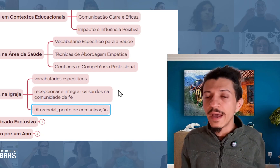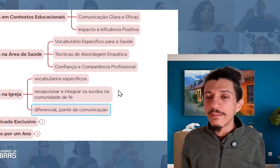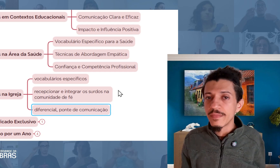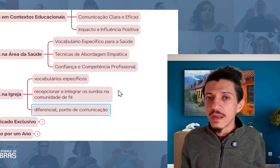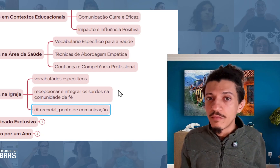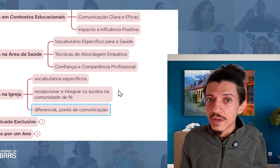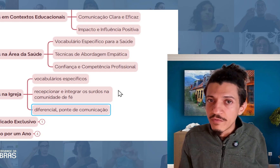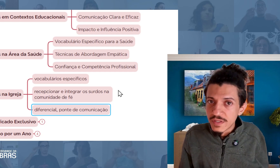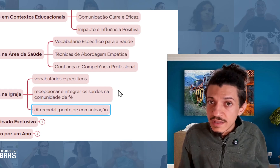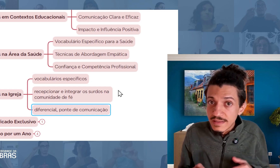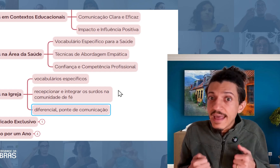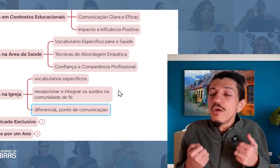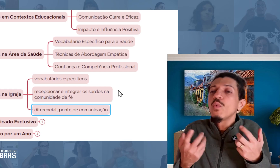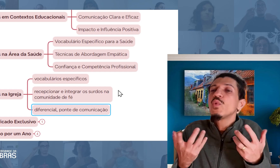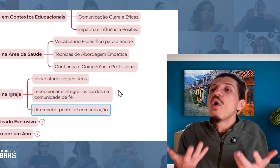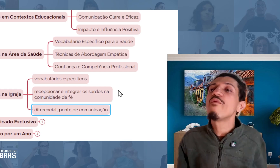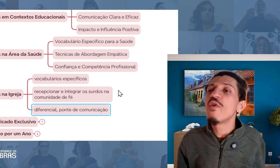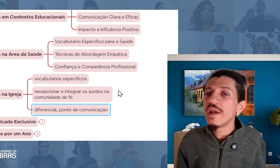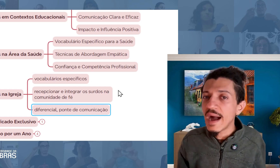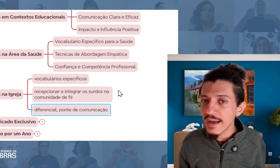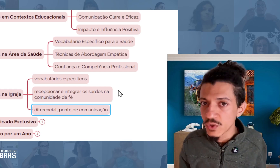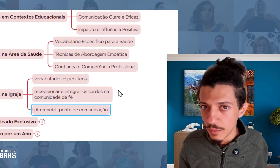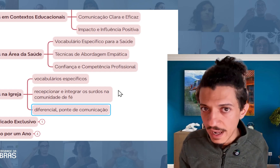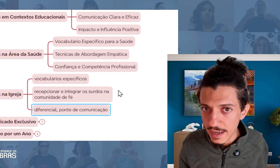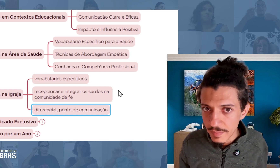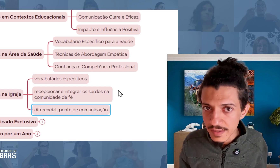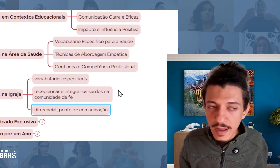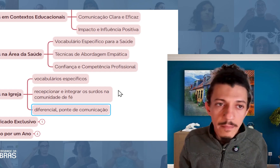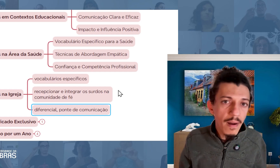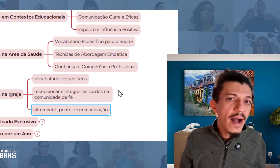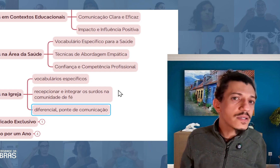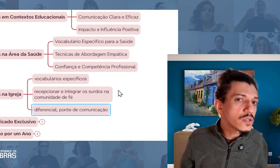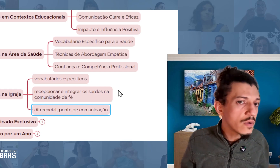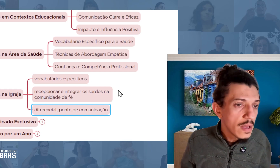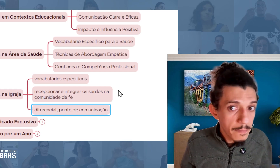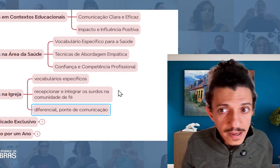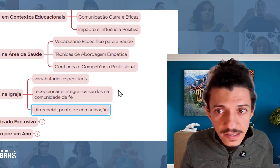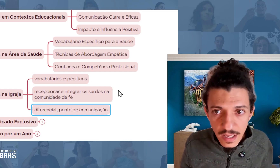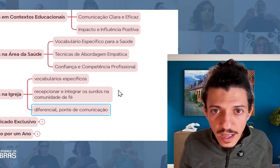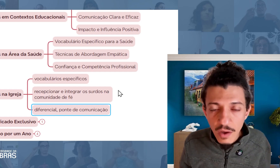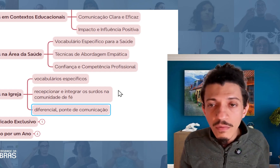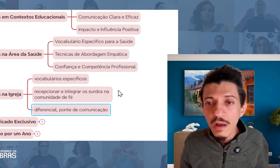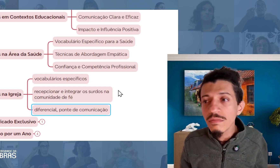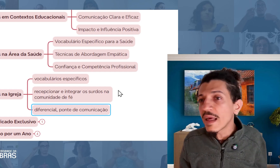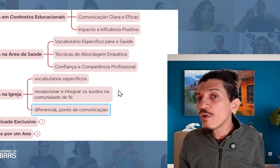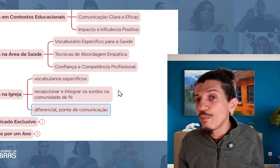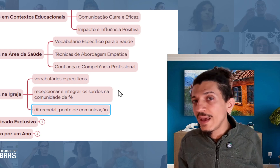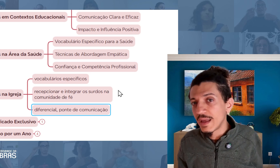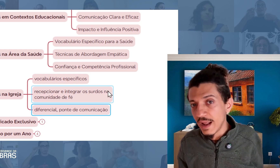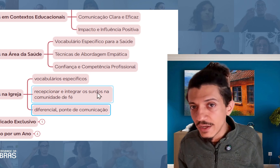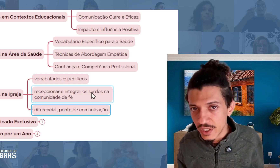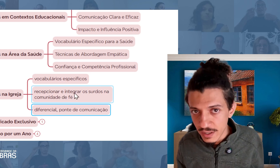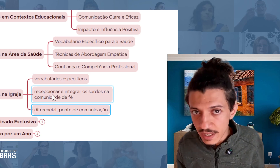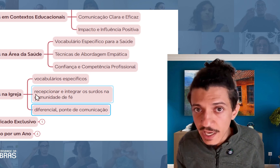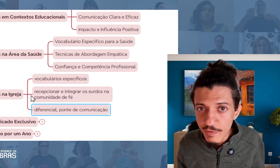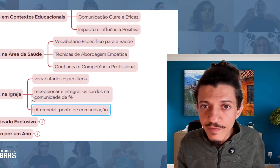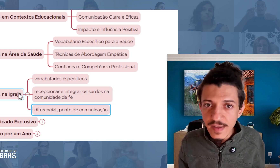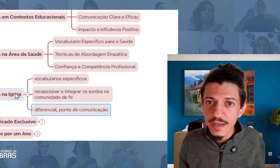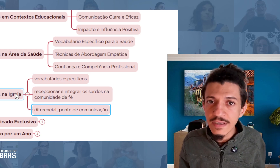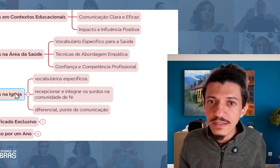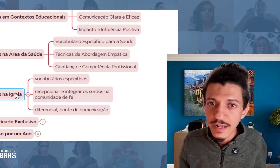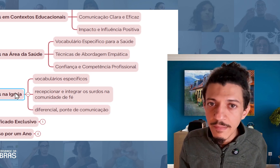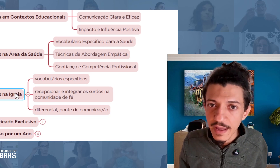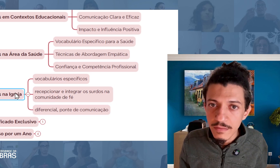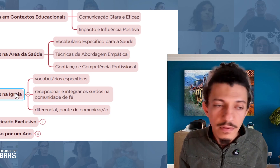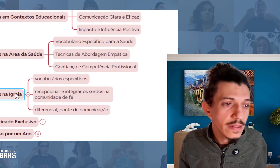Por quê? Porque você tem um novo olhar sobre a Libras. Madison, mas eu não tenho uma igreja. O que eu vou fazer